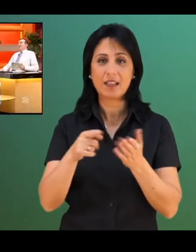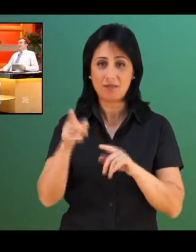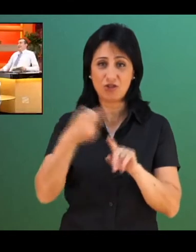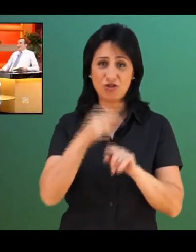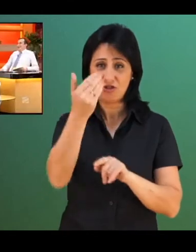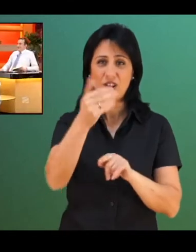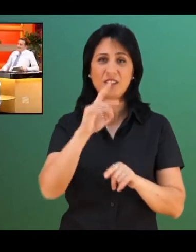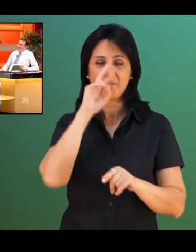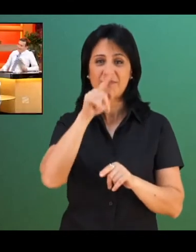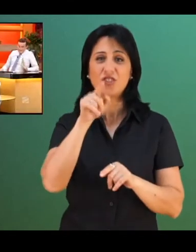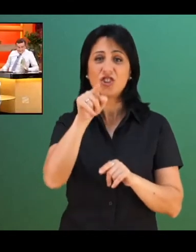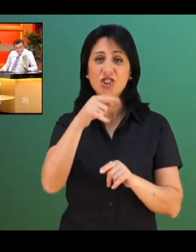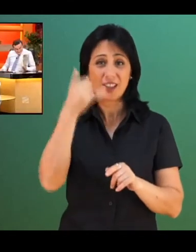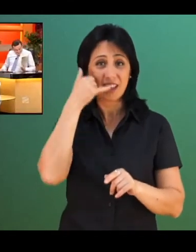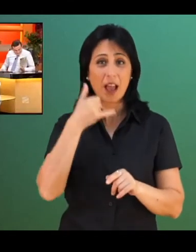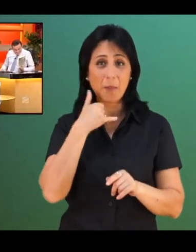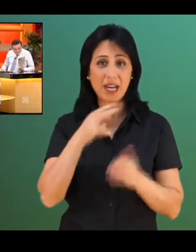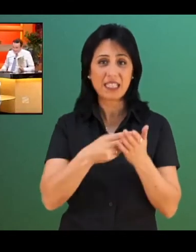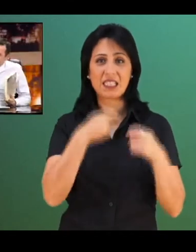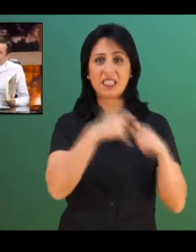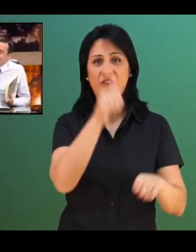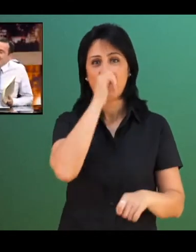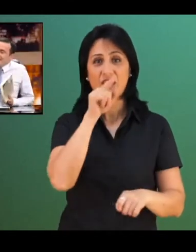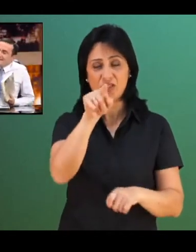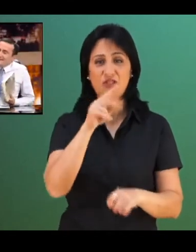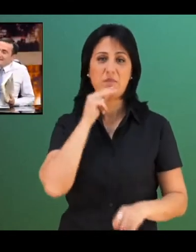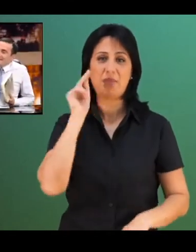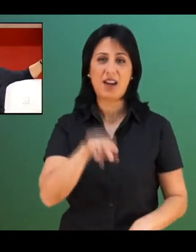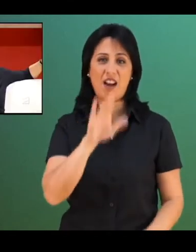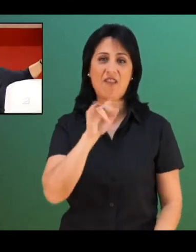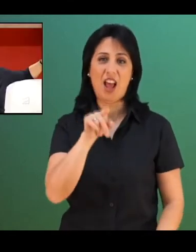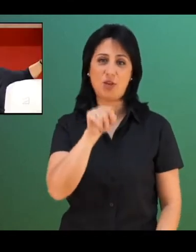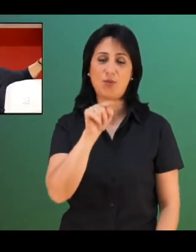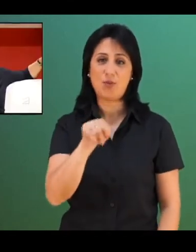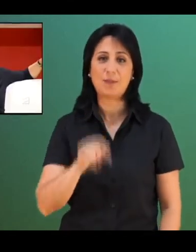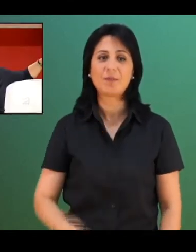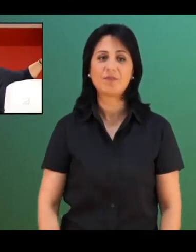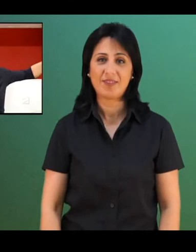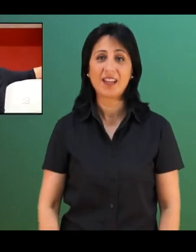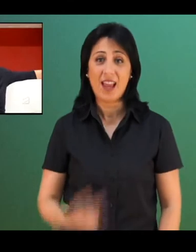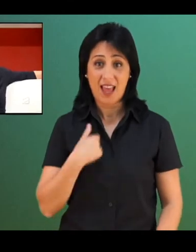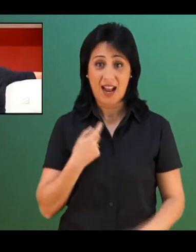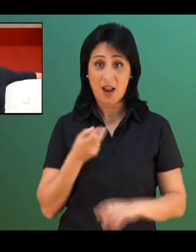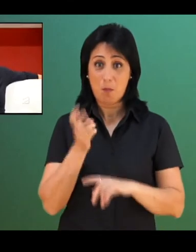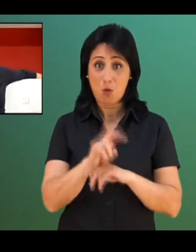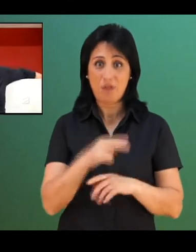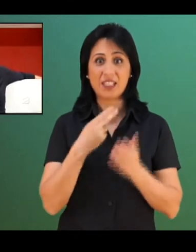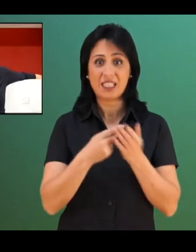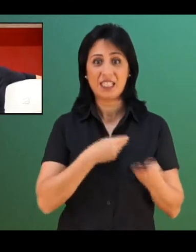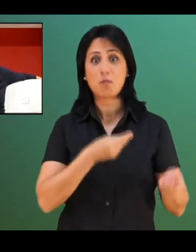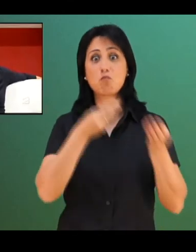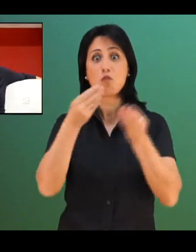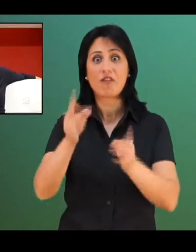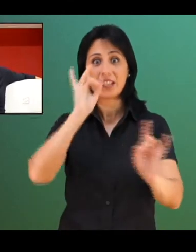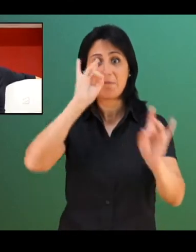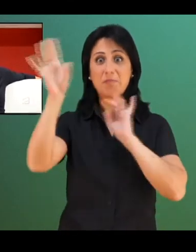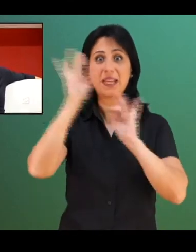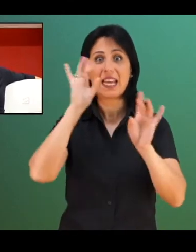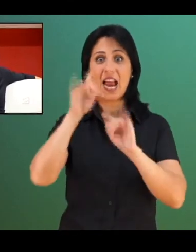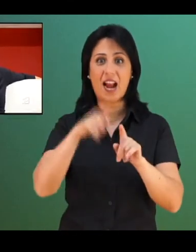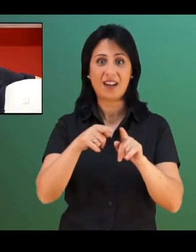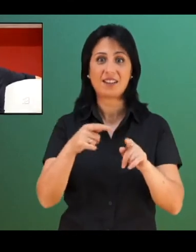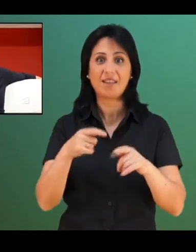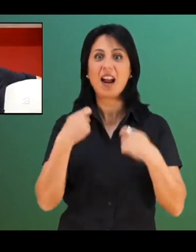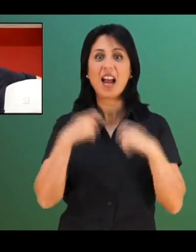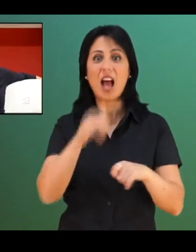აი შეთა გადაცემაში რო არ მოვედი და ეს წიგნი რო არ გავაპიარე, იმიტომ აღარ გაიყიდა მეტი ზღირს იმან. ხო და მოდიო ჩემთან